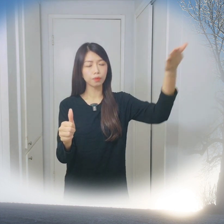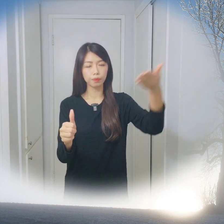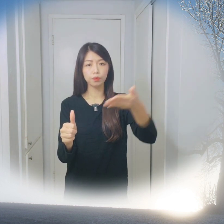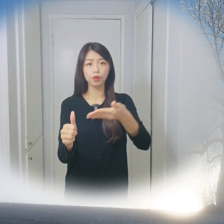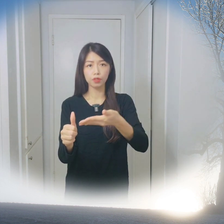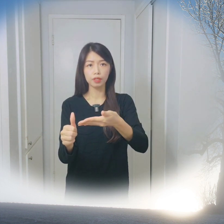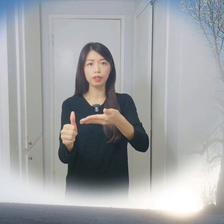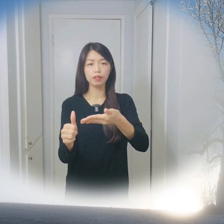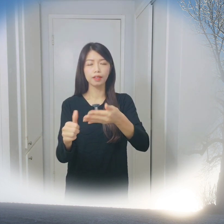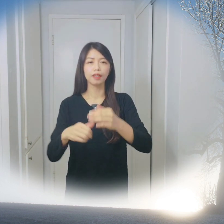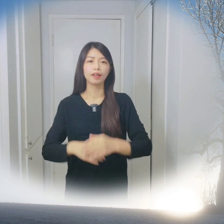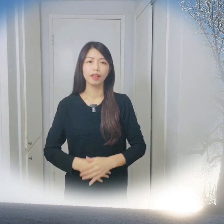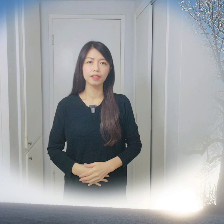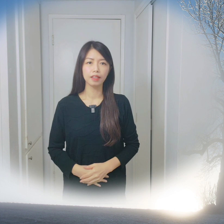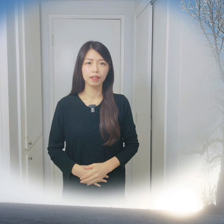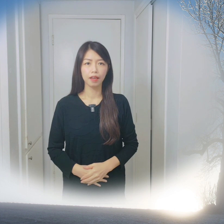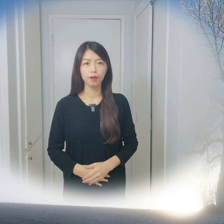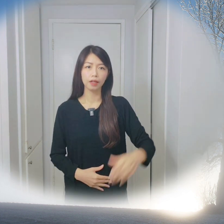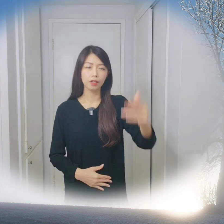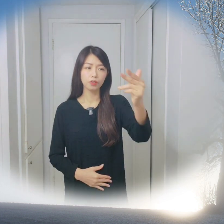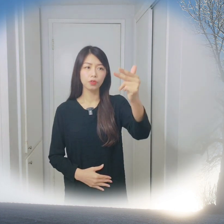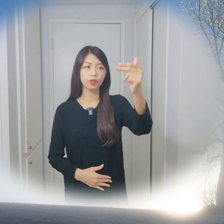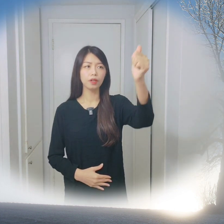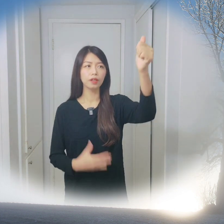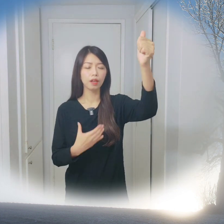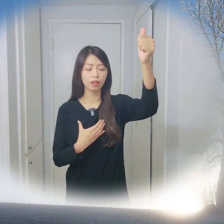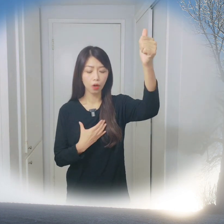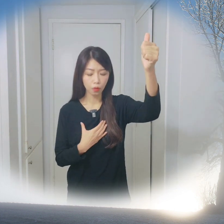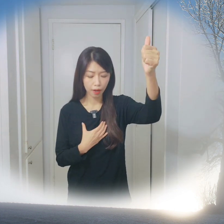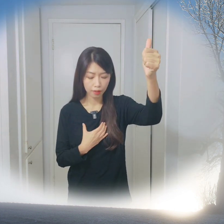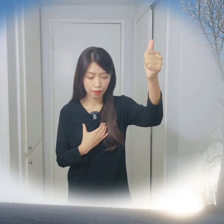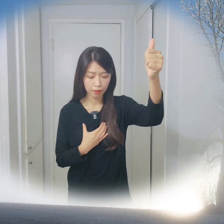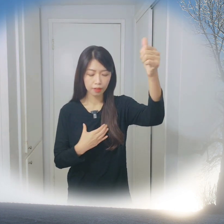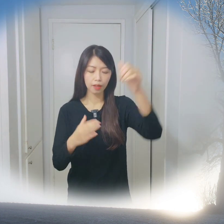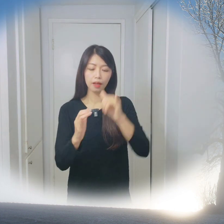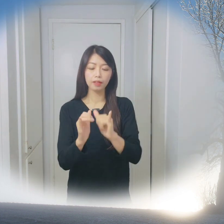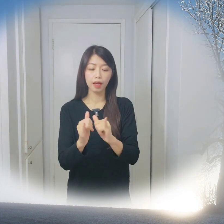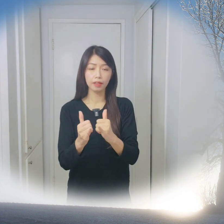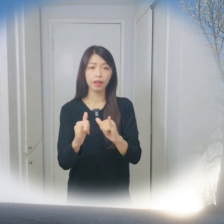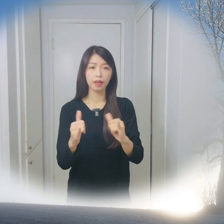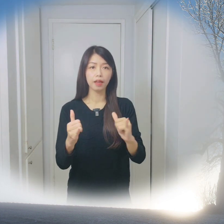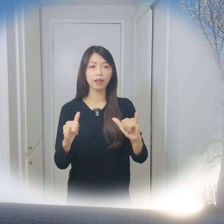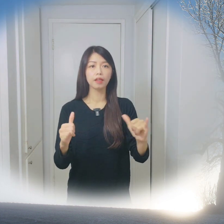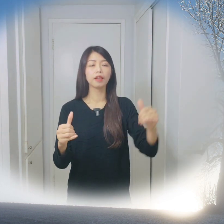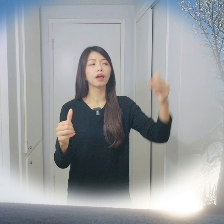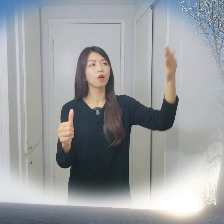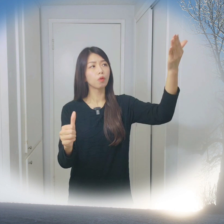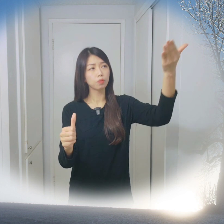표현해줬어요. 부어주시는 다시 해드릴게요. 주를 경외하는